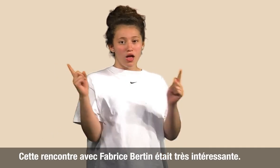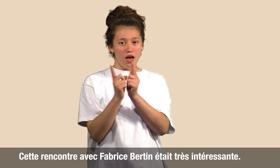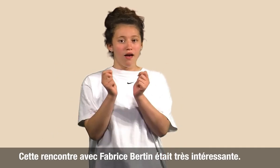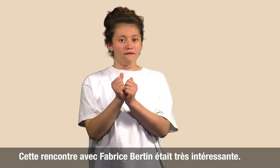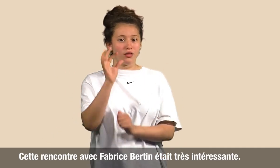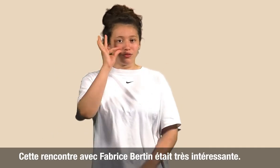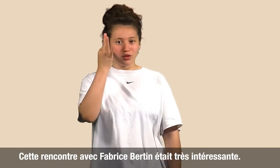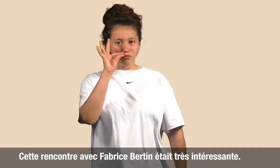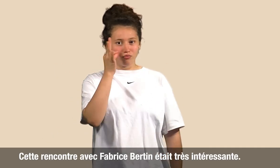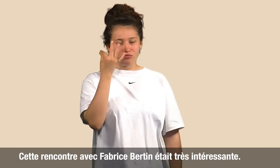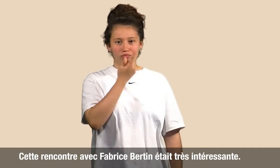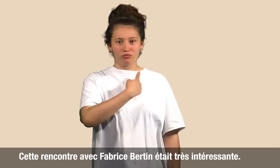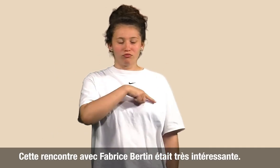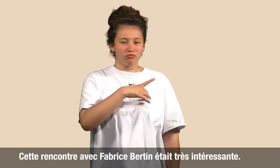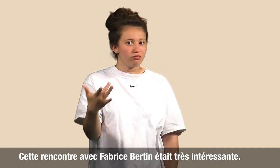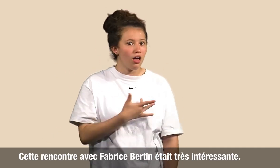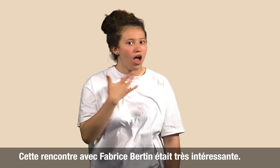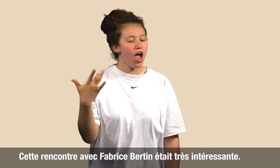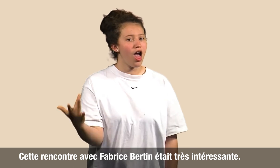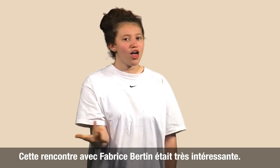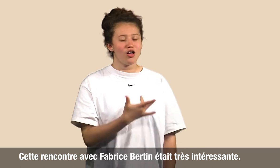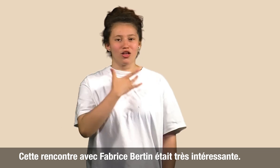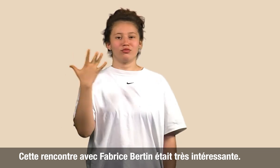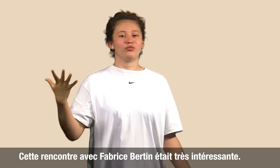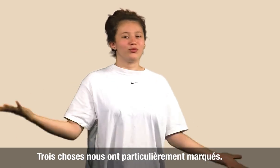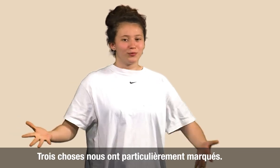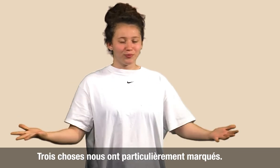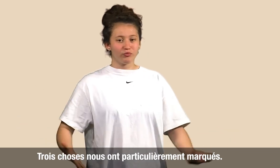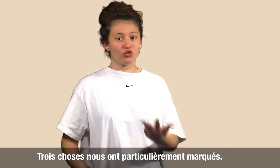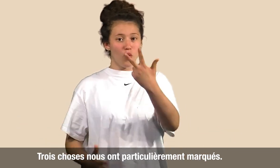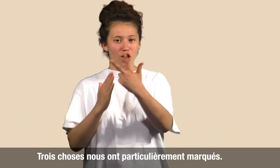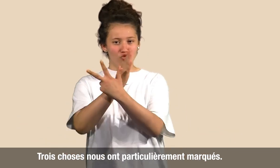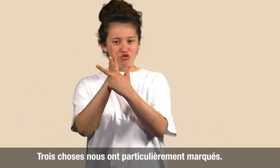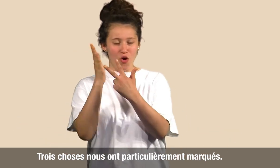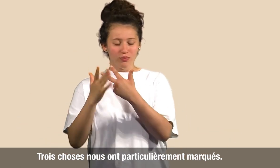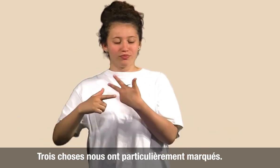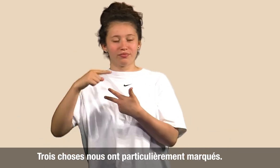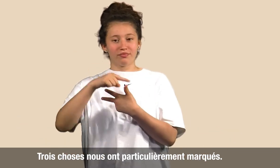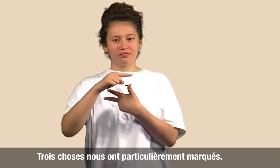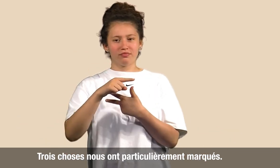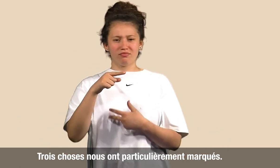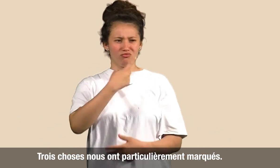Cette rencontre avec Fabrice Bertin était très intéressante. Trois choses nous ont particulièrement marquées.